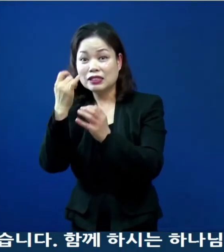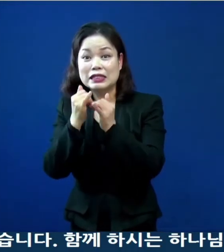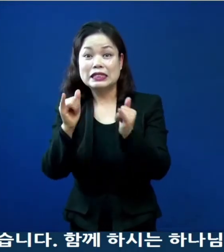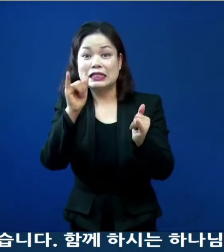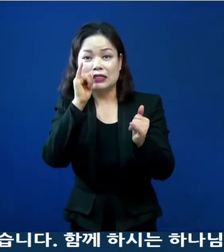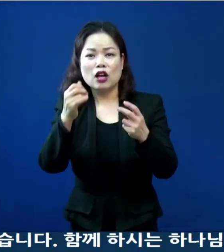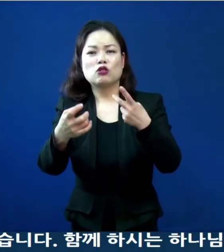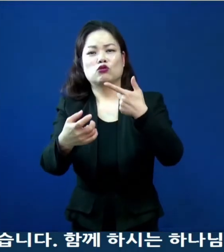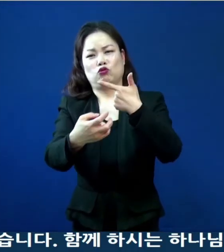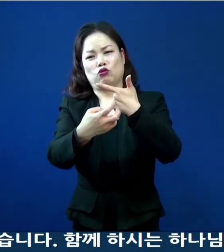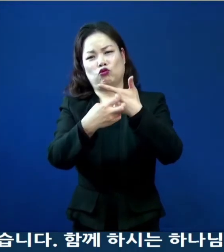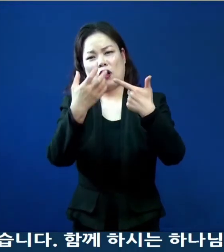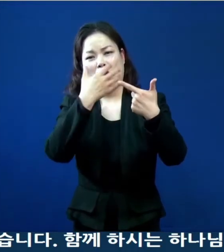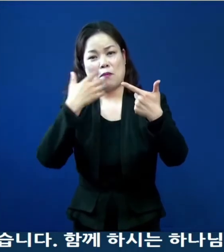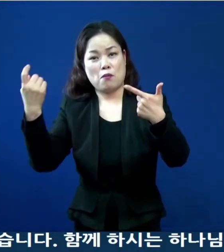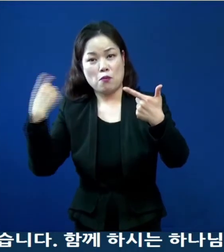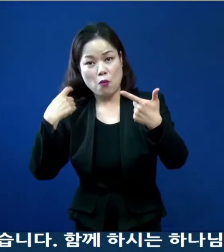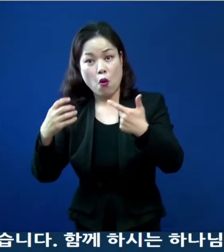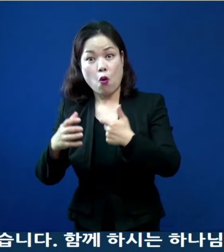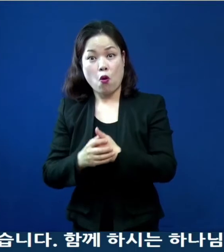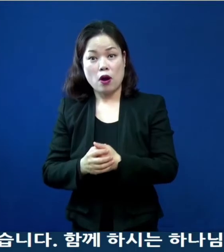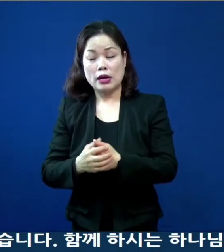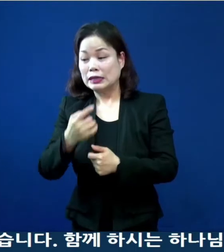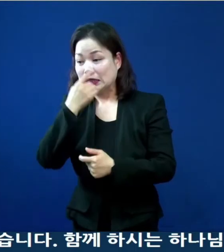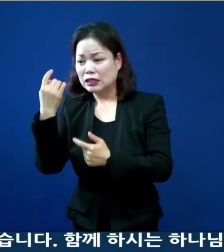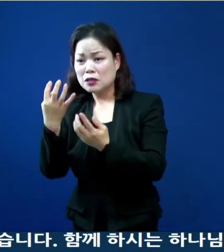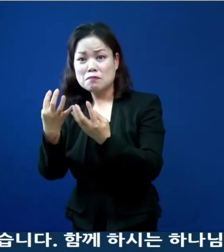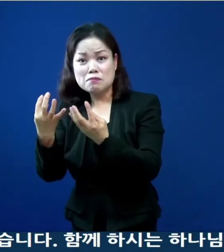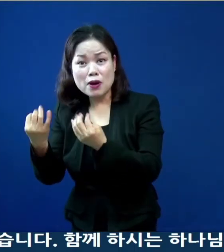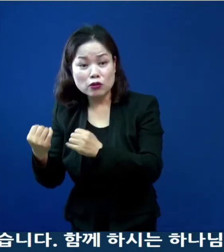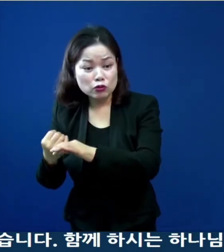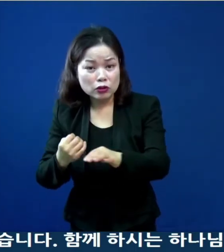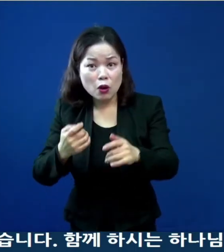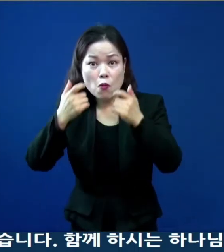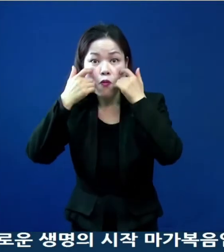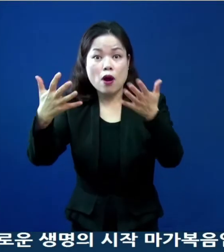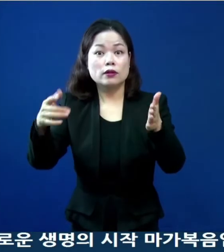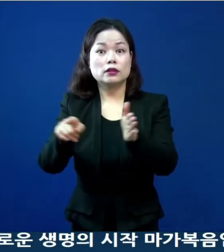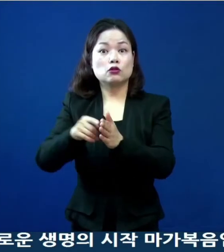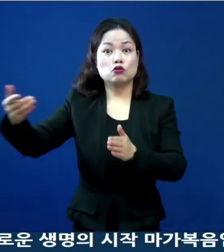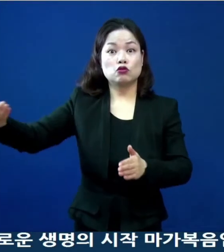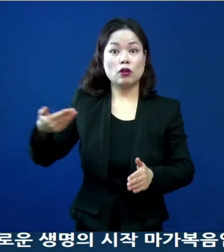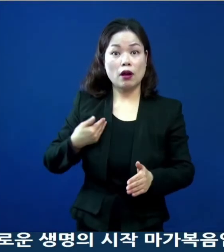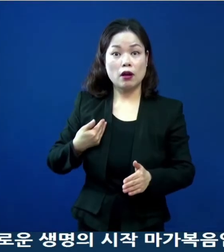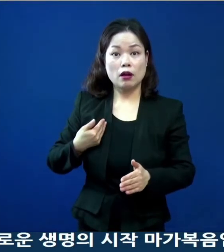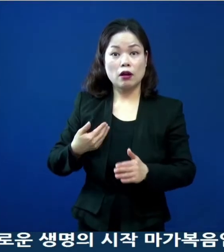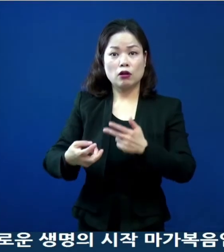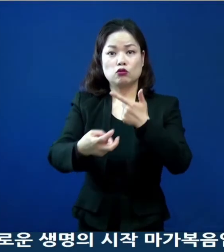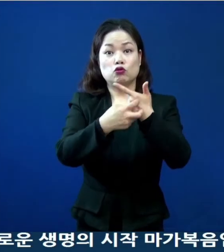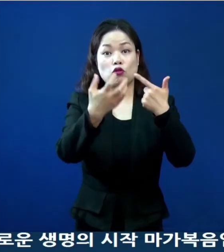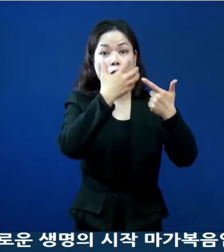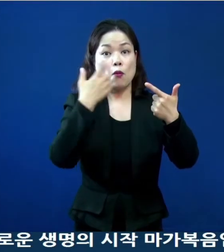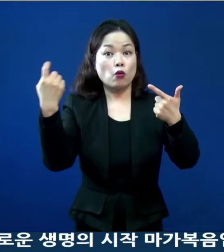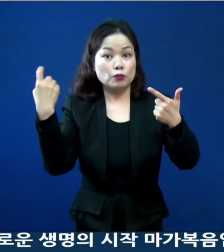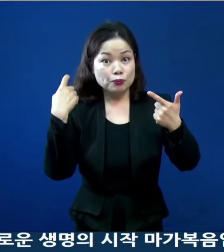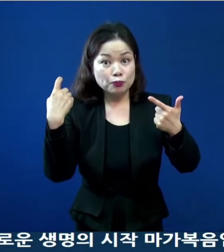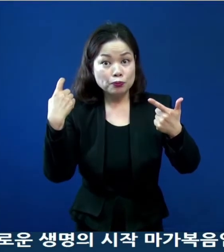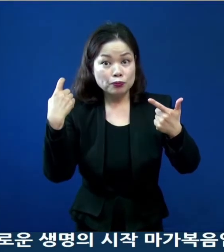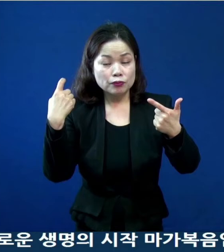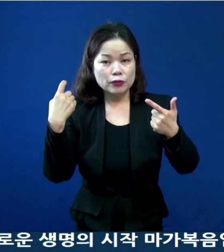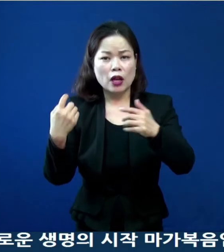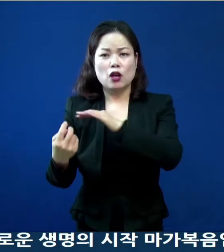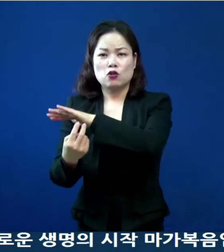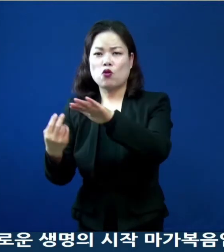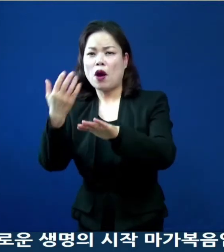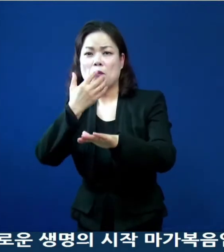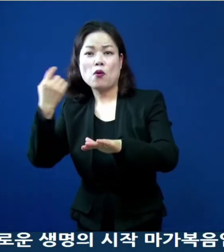있다, 누가복음입니다. 그 증인들이 말한 얘기가 우리에게 확신을 준다, 누가복음입니다.